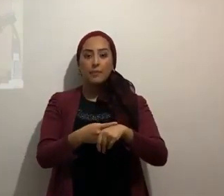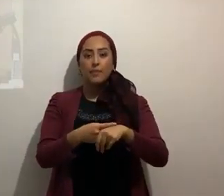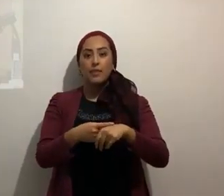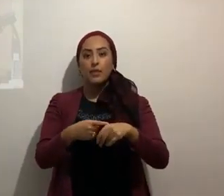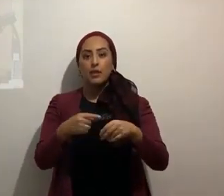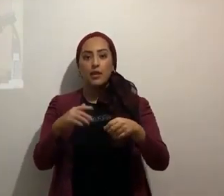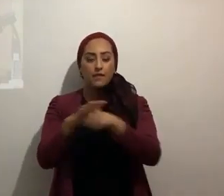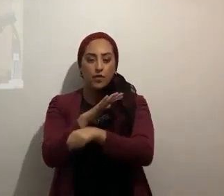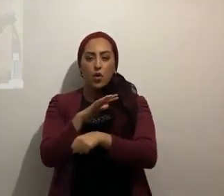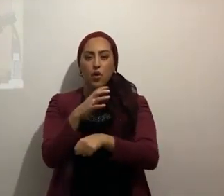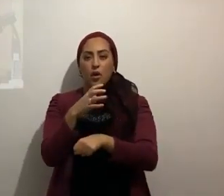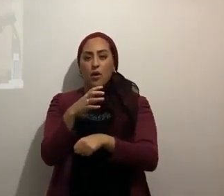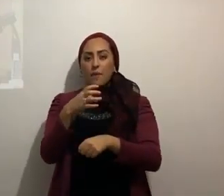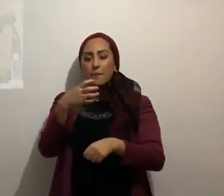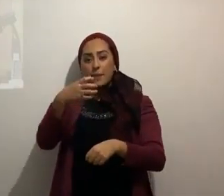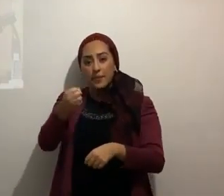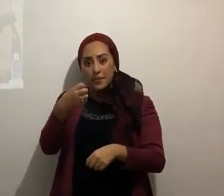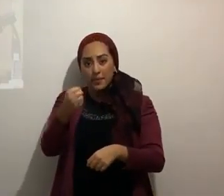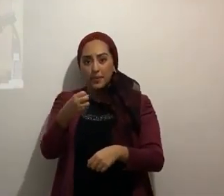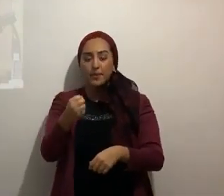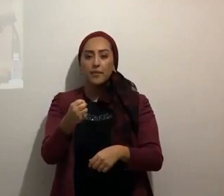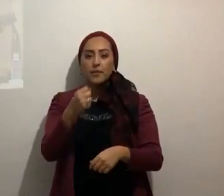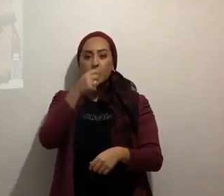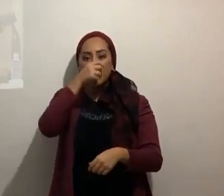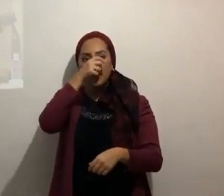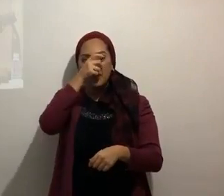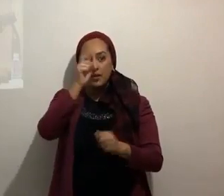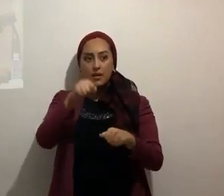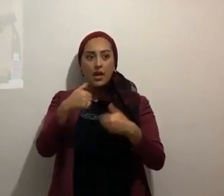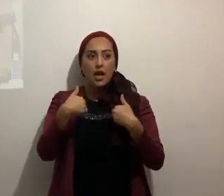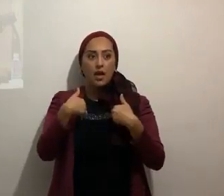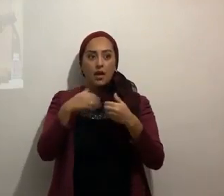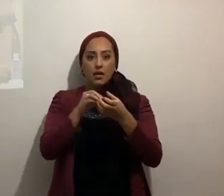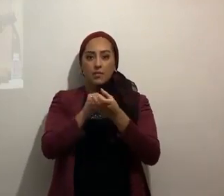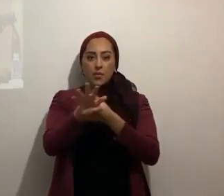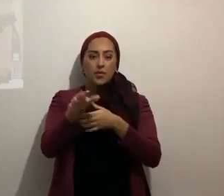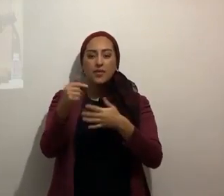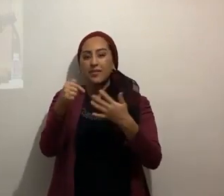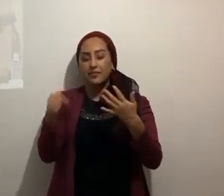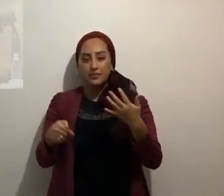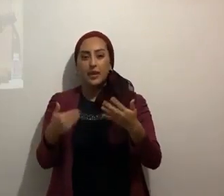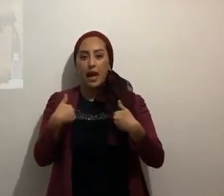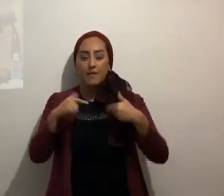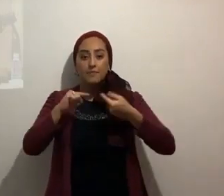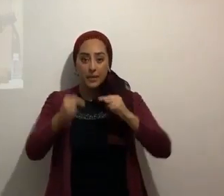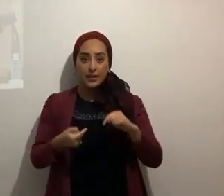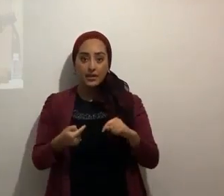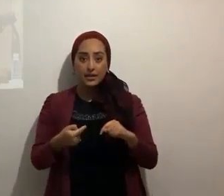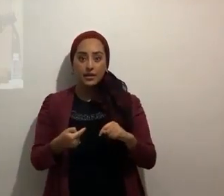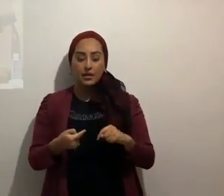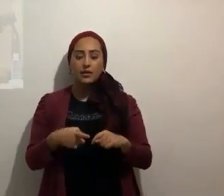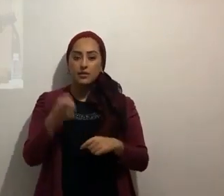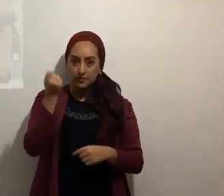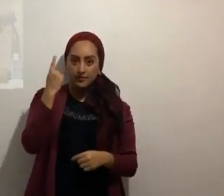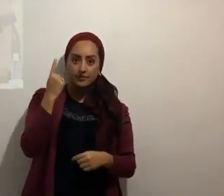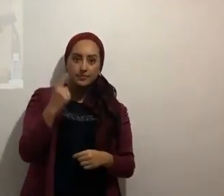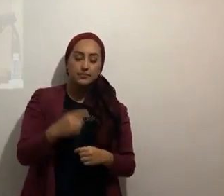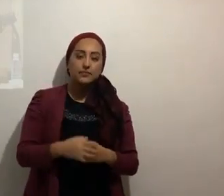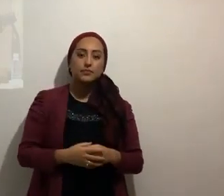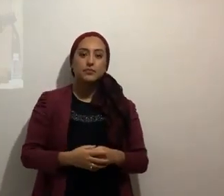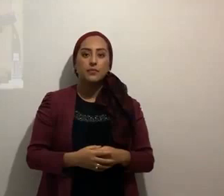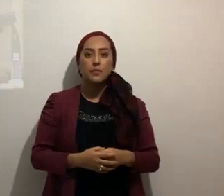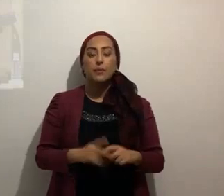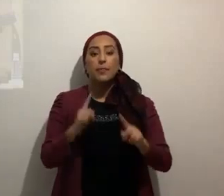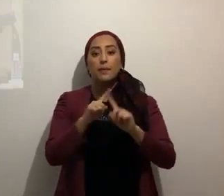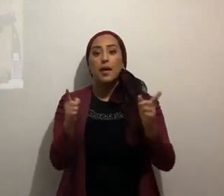mamarias se llenan de leche, etc. Puede haber una mastitis y demás. Hay dolor. No sé si me di a entender. Pero